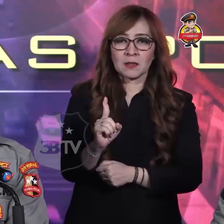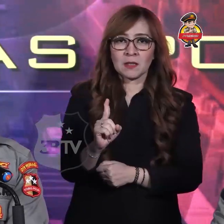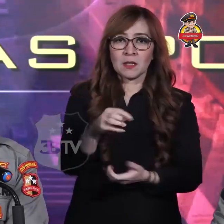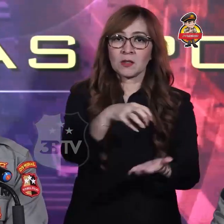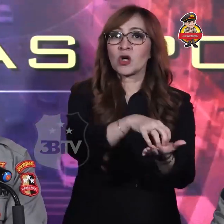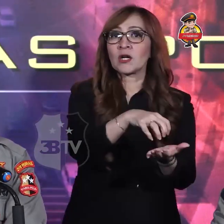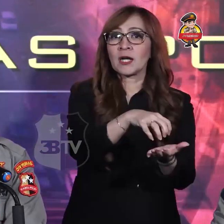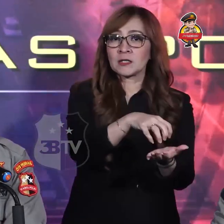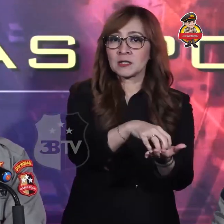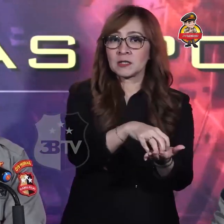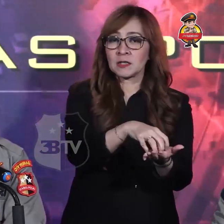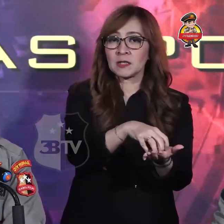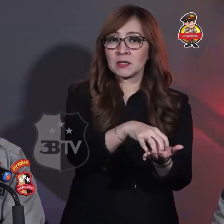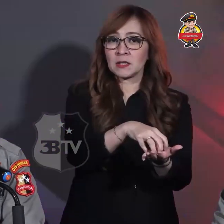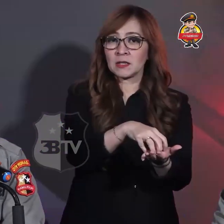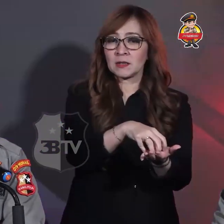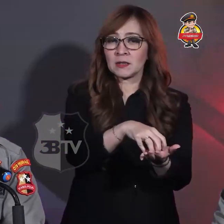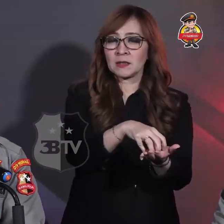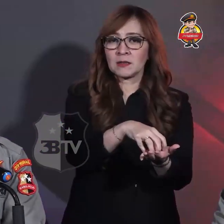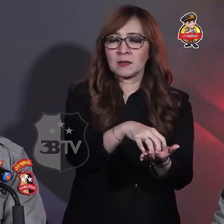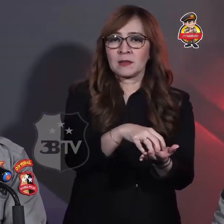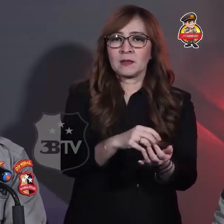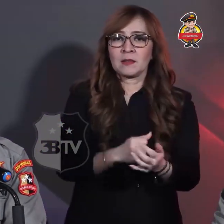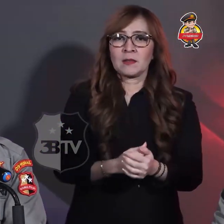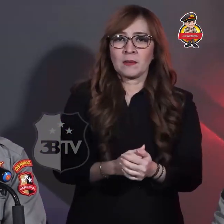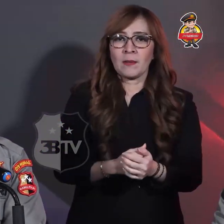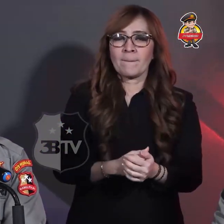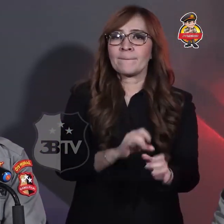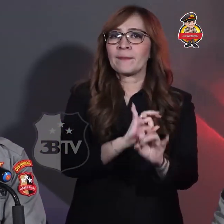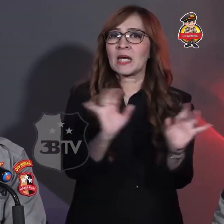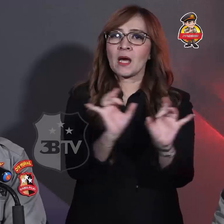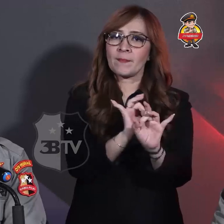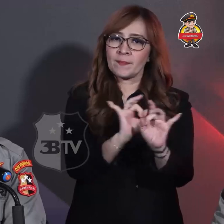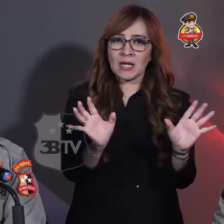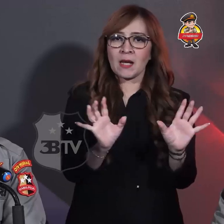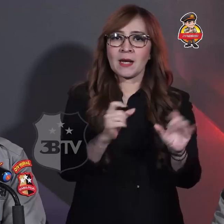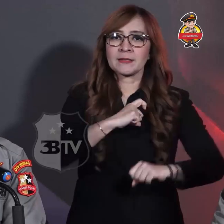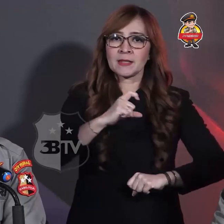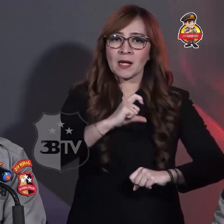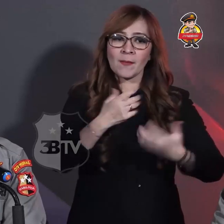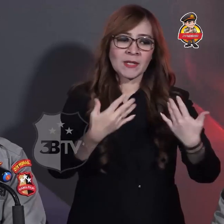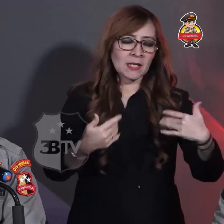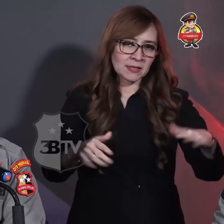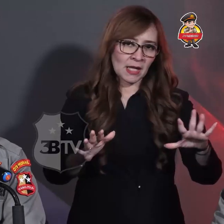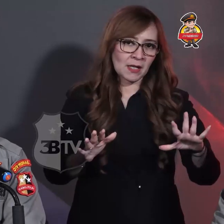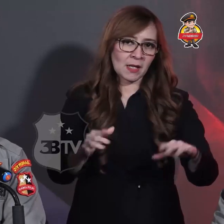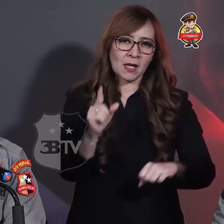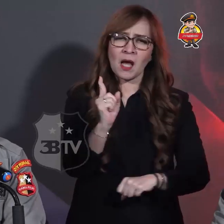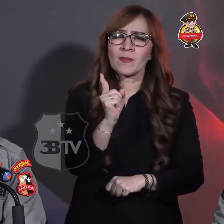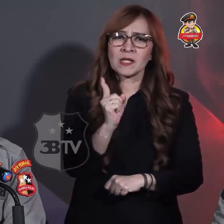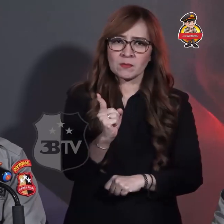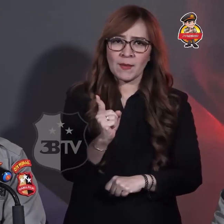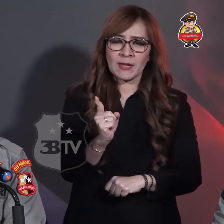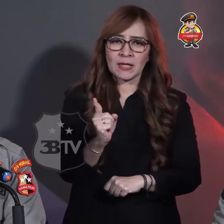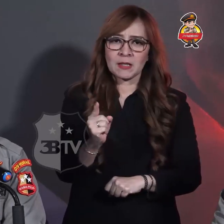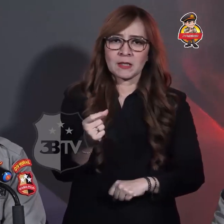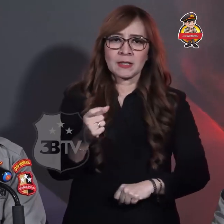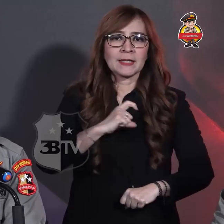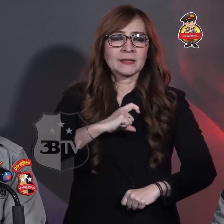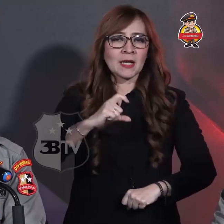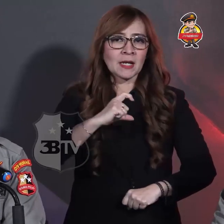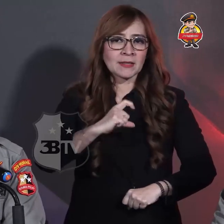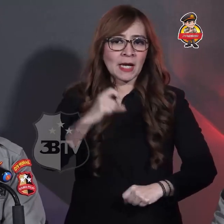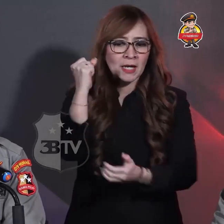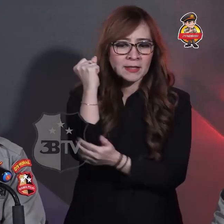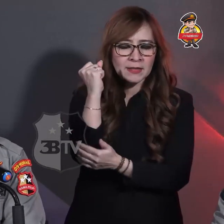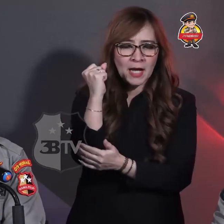TKP, masing-masing Polda beda ya, beda penanganannya karena masing-masing modusnya beda.